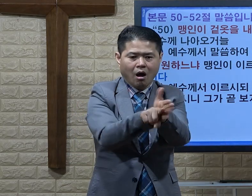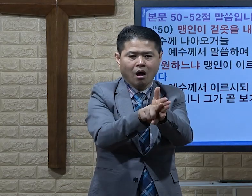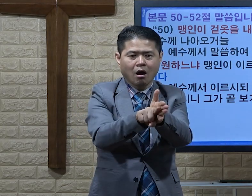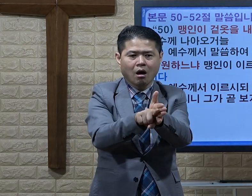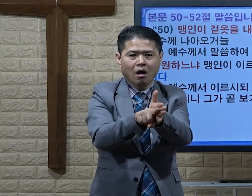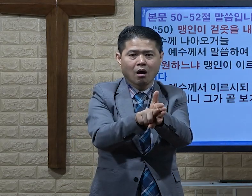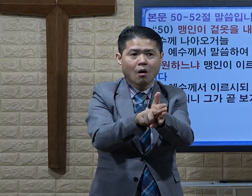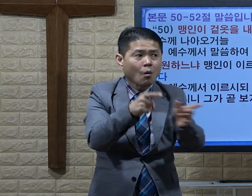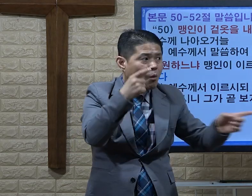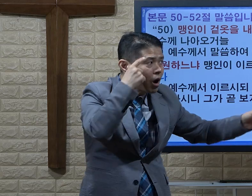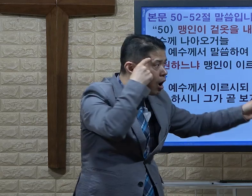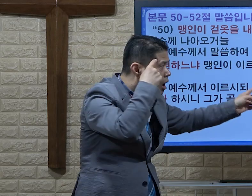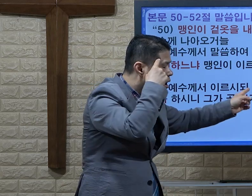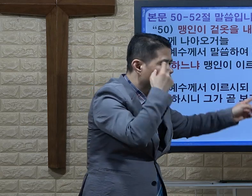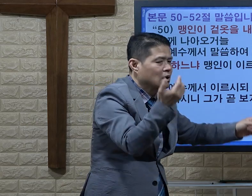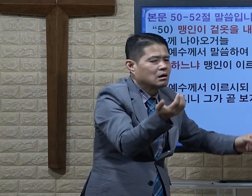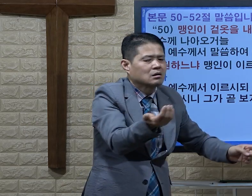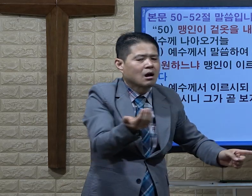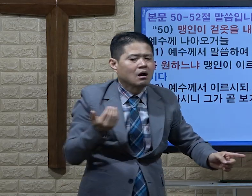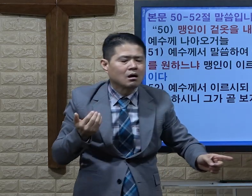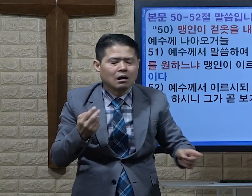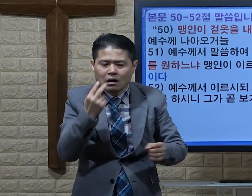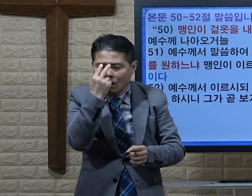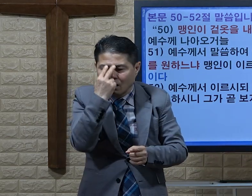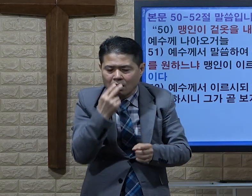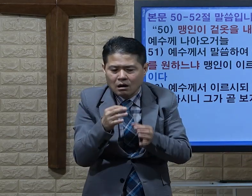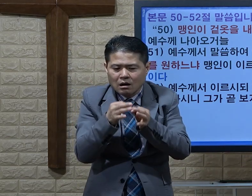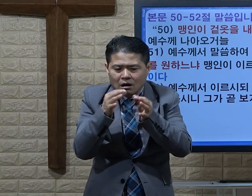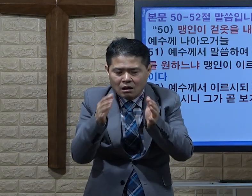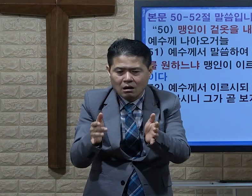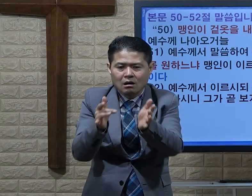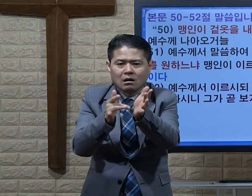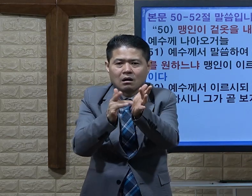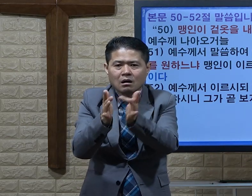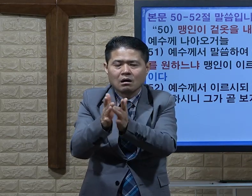예수를 믿기만 했는데 이런 기적이 베풀어졌습니다.